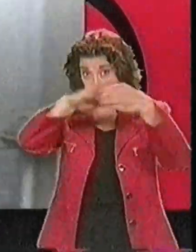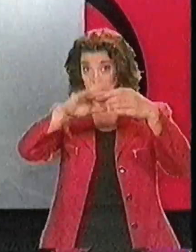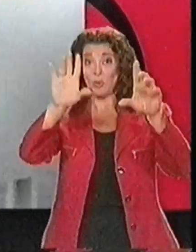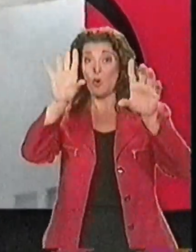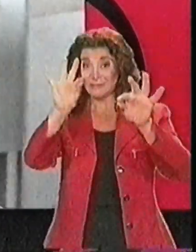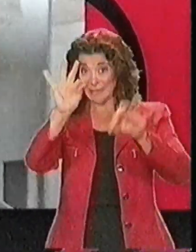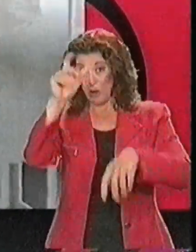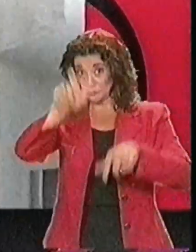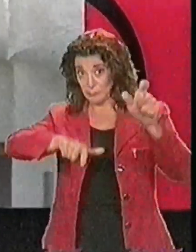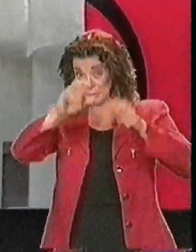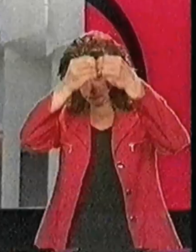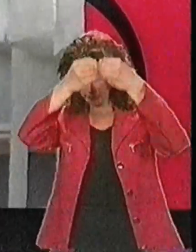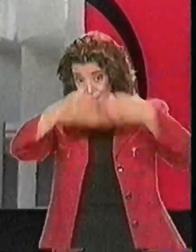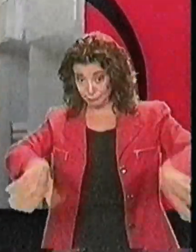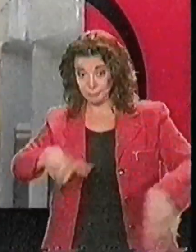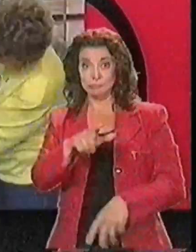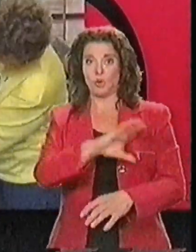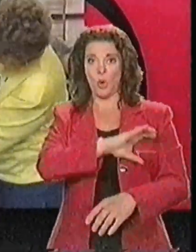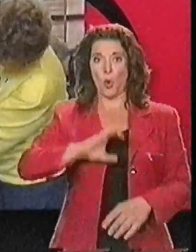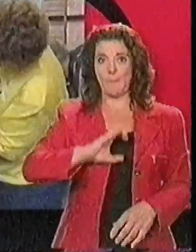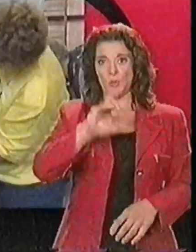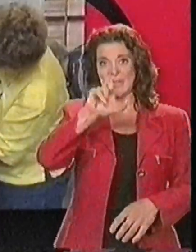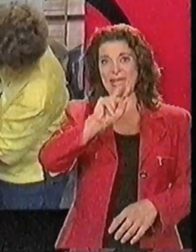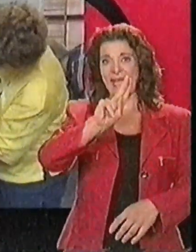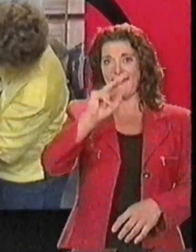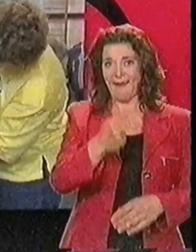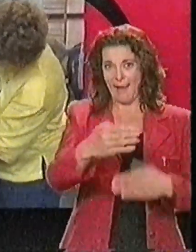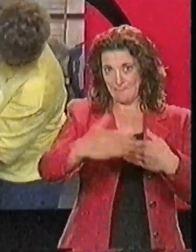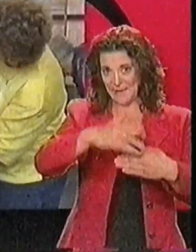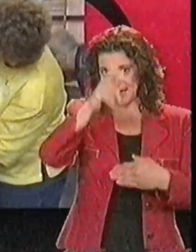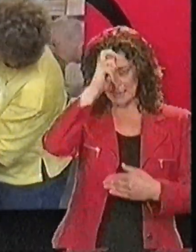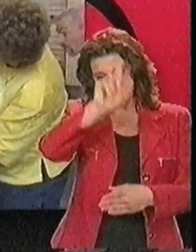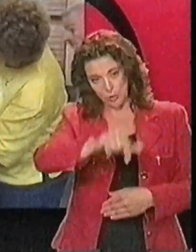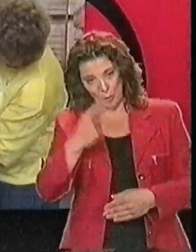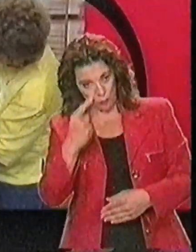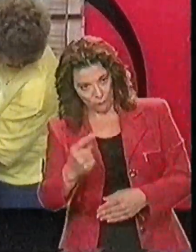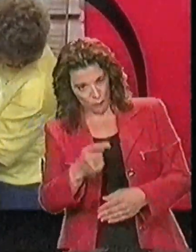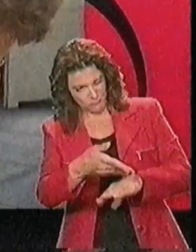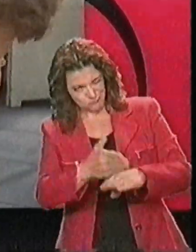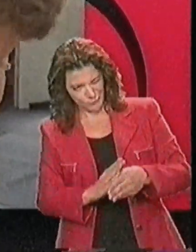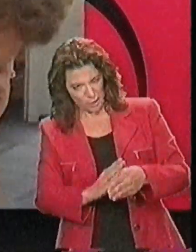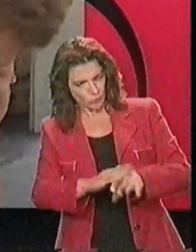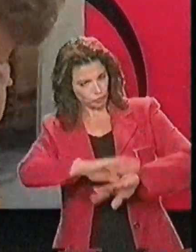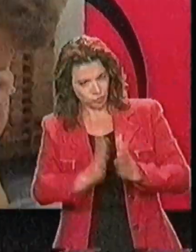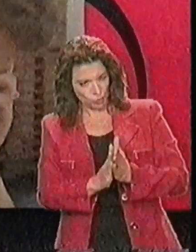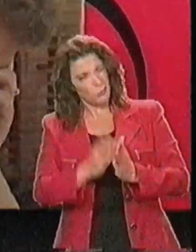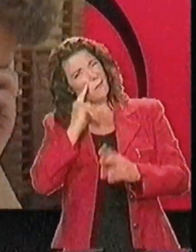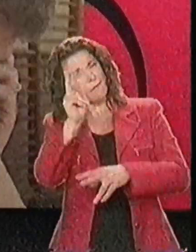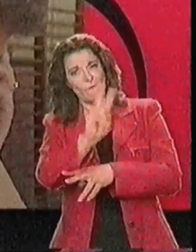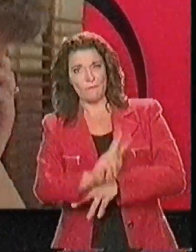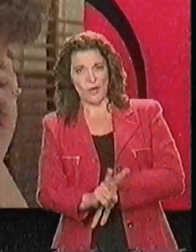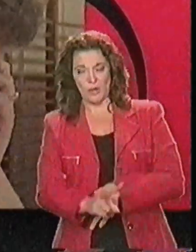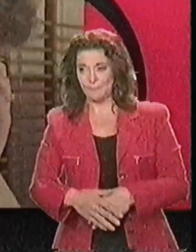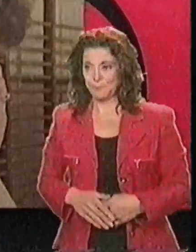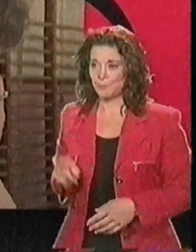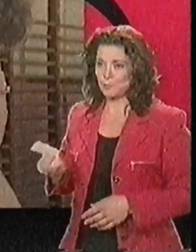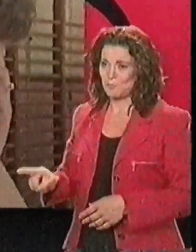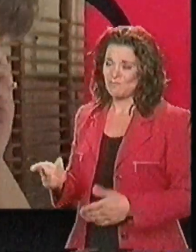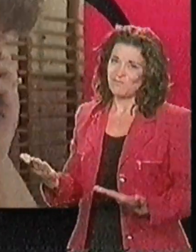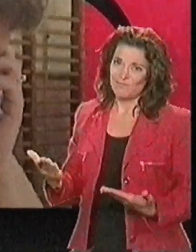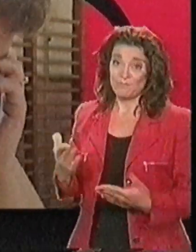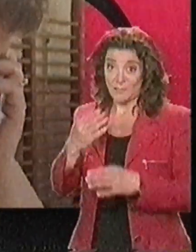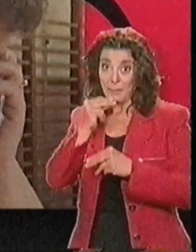par exemple, l'installation est déjà terminée. Il faut à présent tout vérifier une dernière fois. On a juste eu un petit problème d'écran qui était là